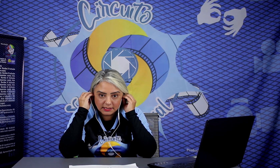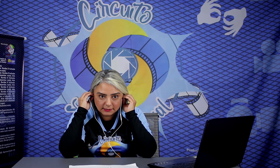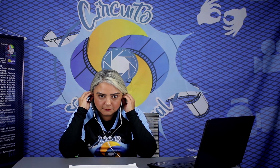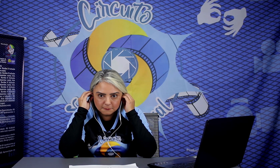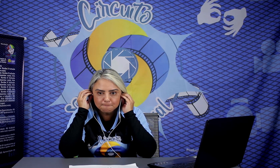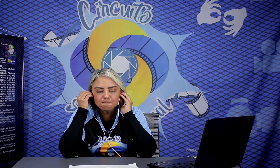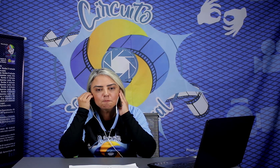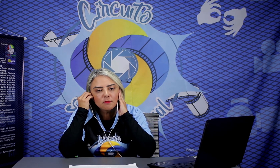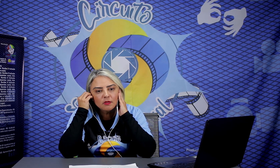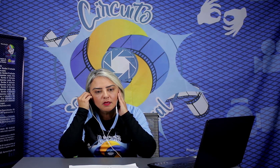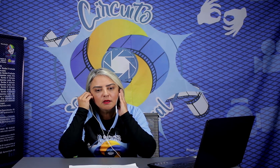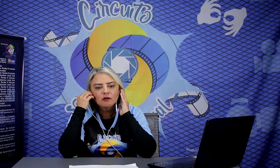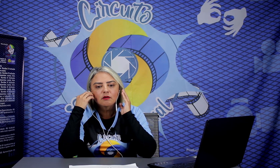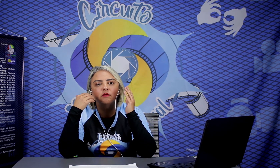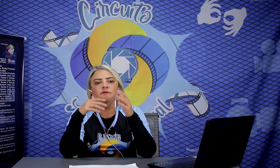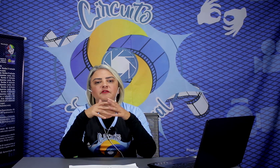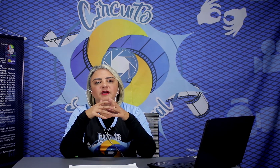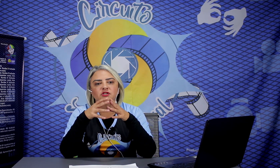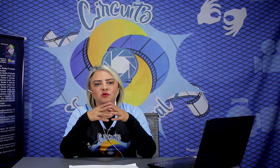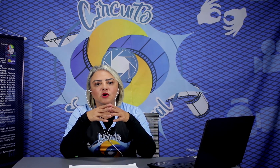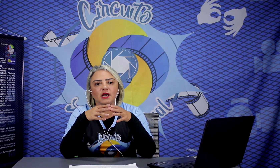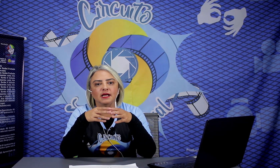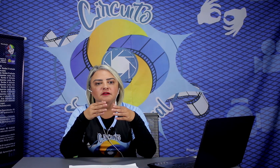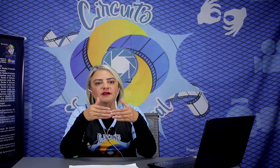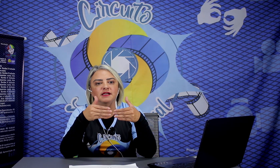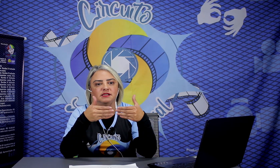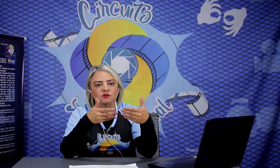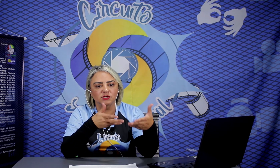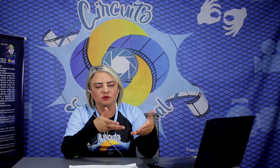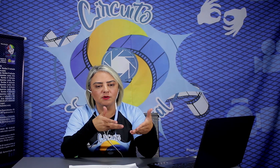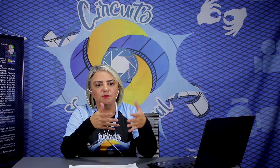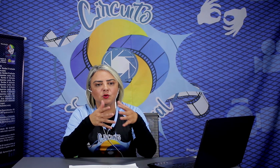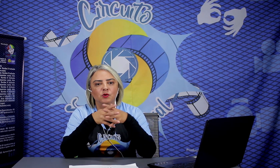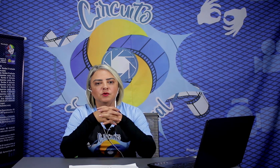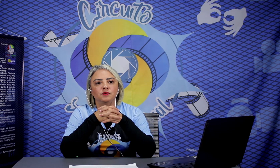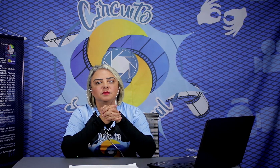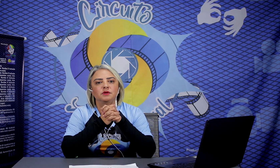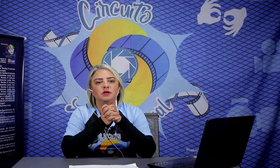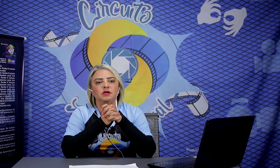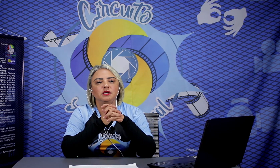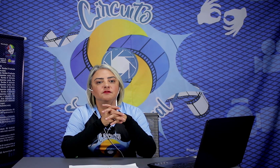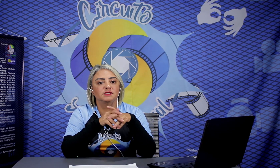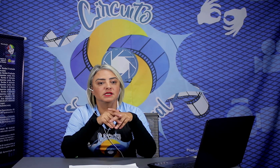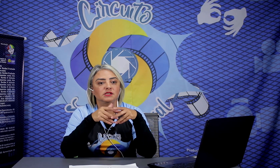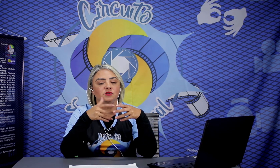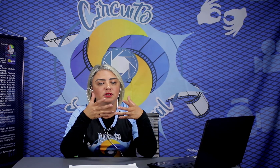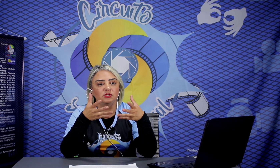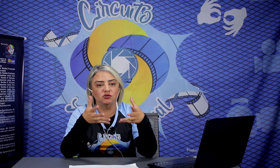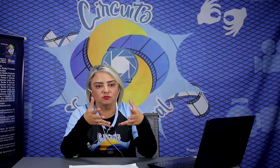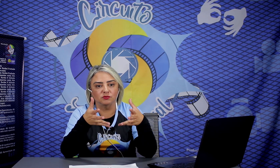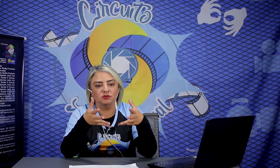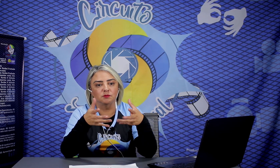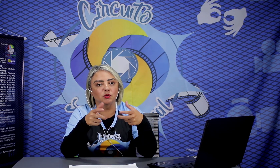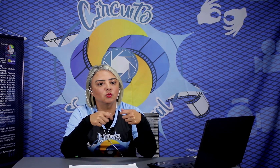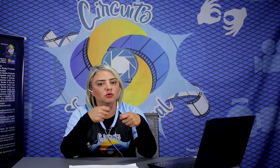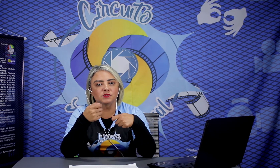pegando. Veja um colega que vai ser o seu apoio e vocês estudem juntos. Procure os